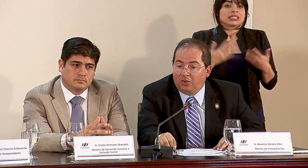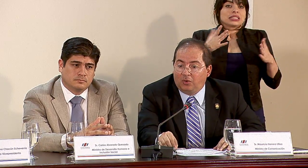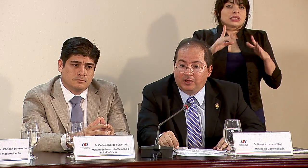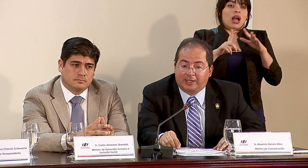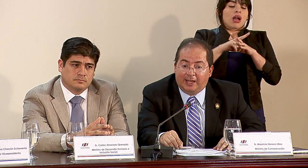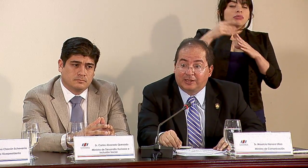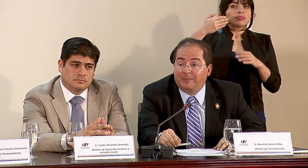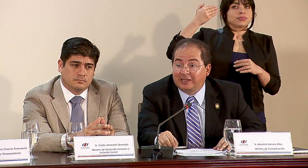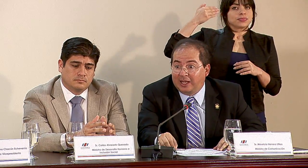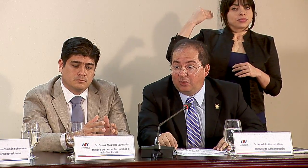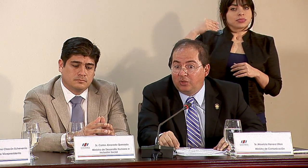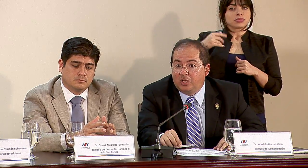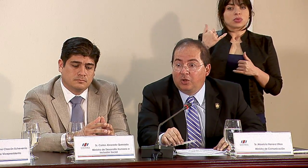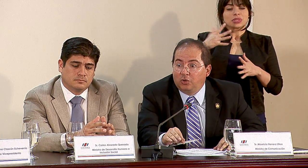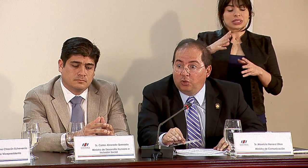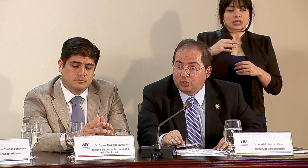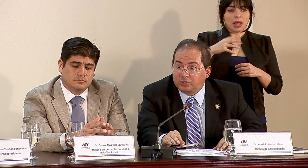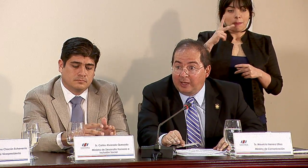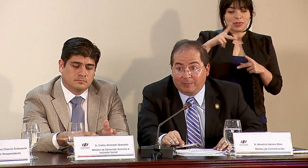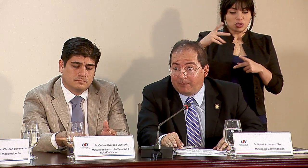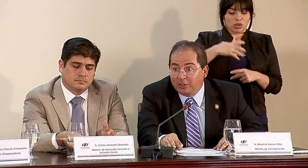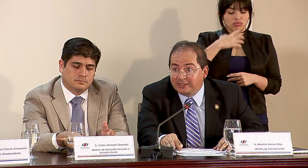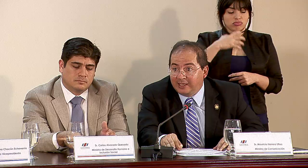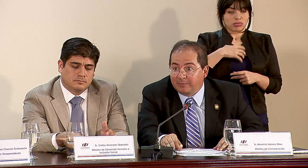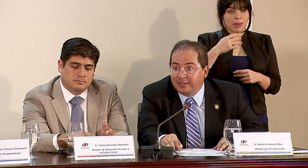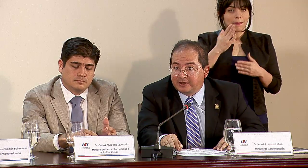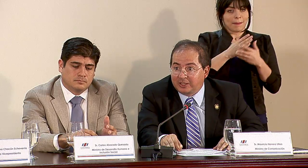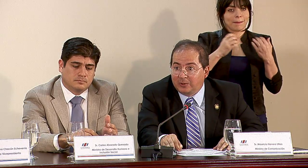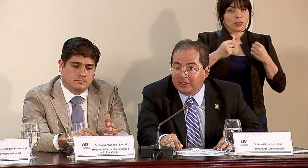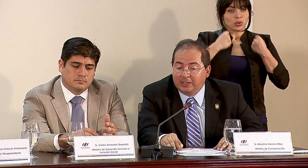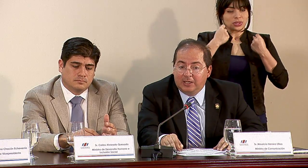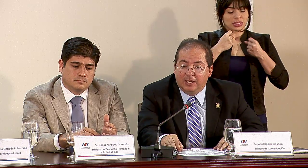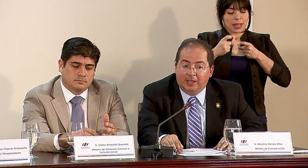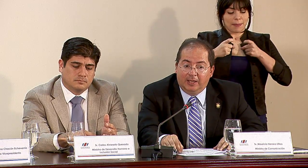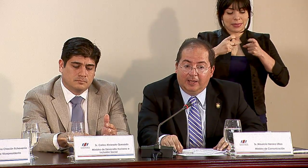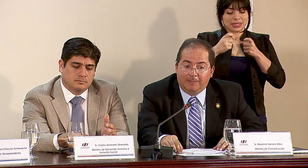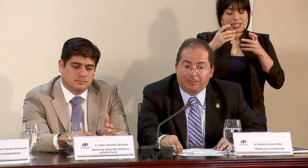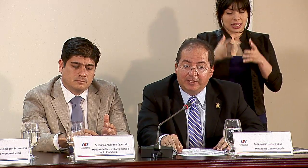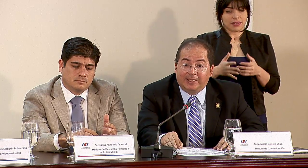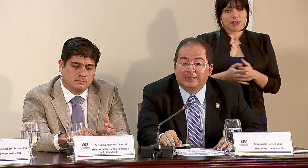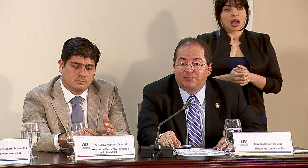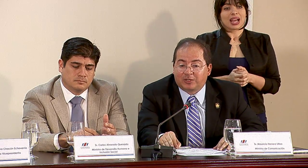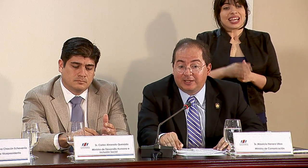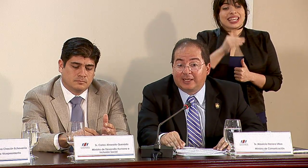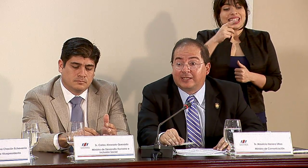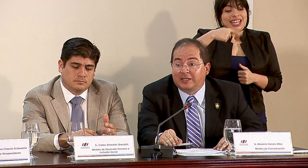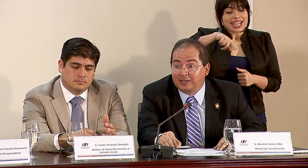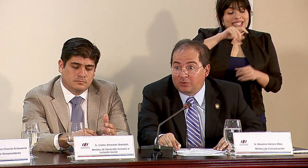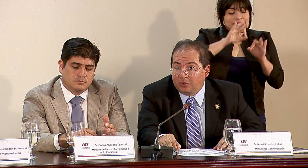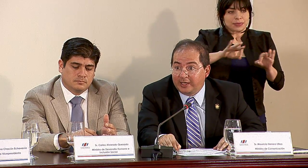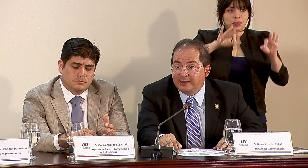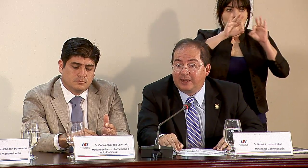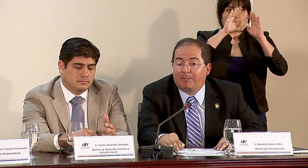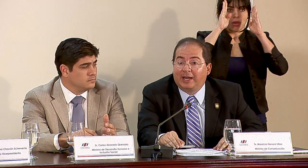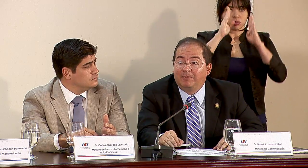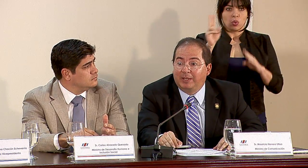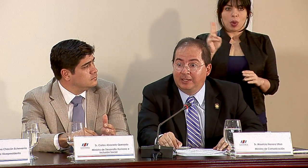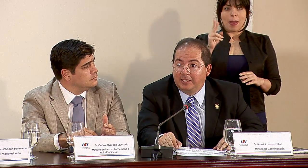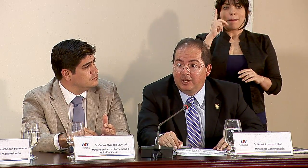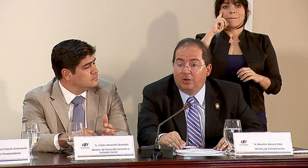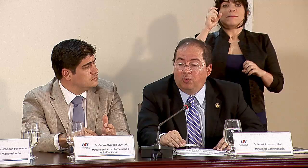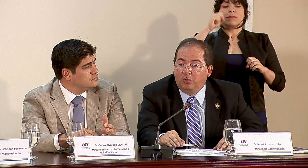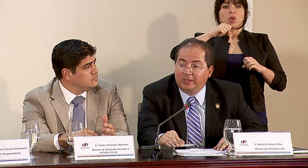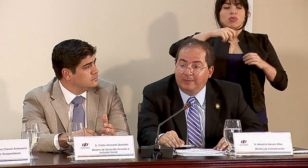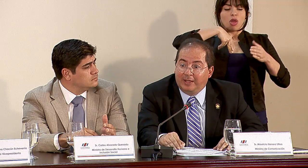presentado y que han tramitado la policía administrativa y que es importante que se atienda con urgencia para